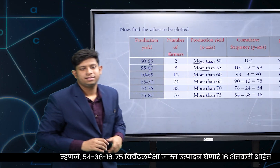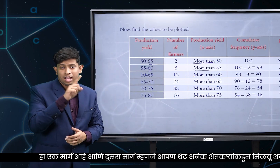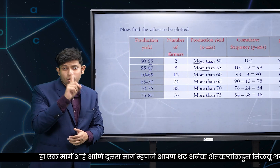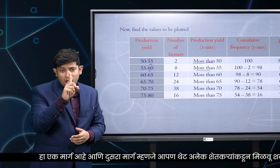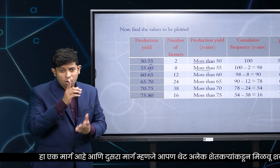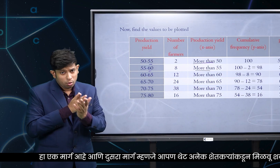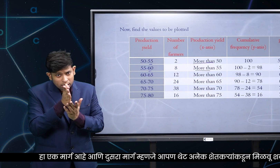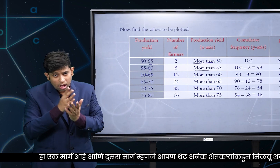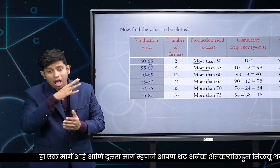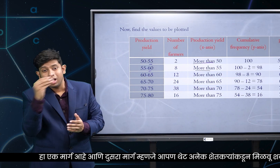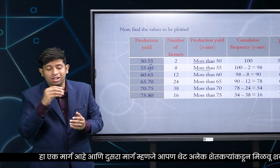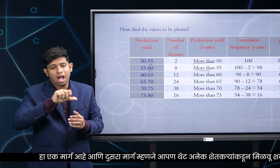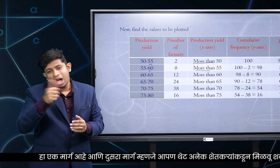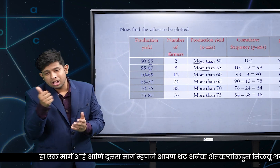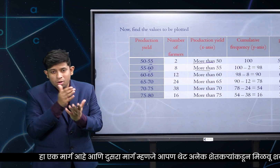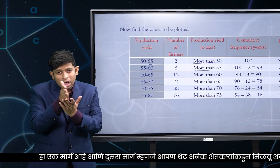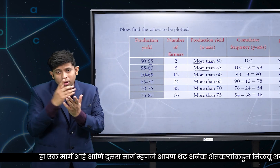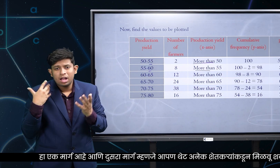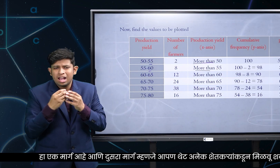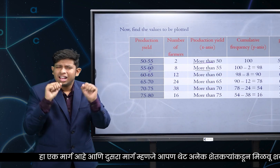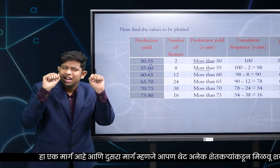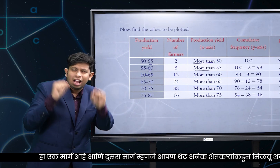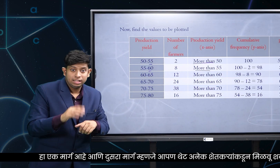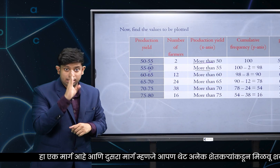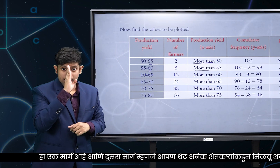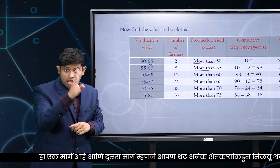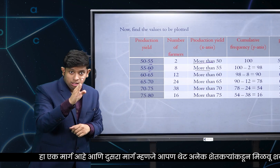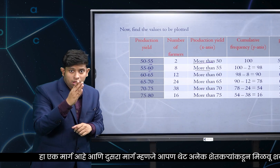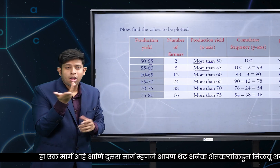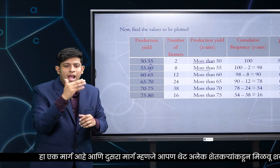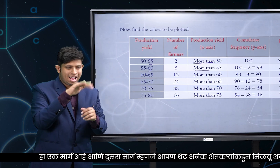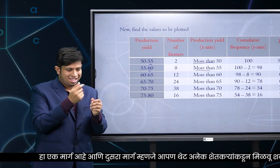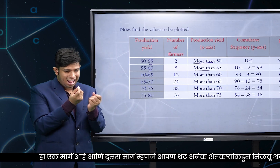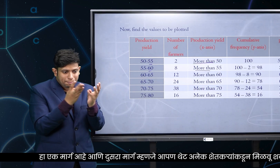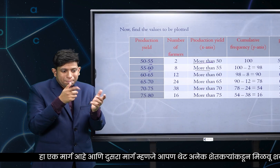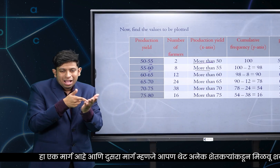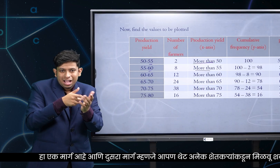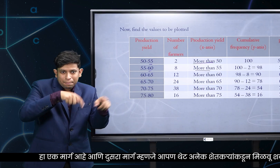हा एक मार्ग आहे आणि दुसरा मार्ग म्हणजे आपण थेट अनेक शेतकऱ्यांकडून मिळवू शकतो.